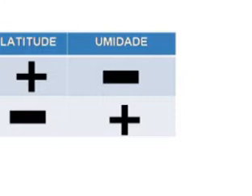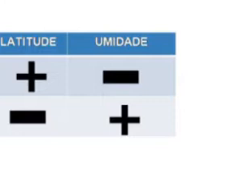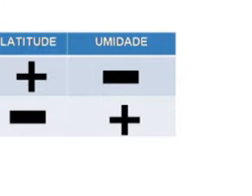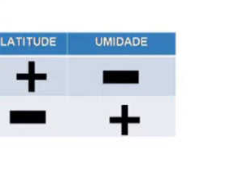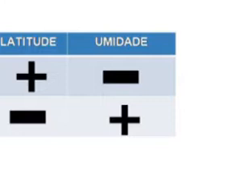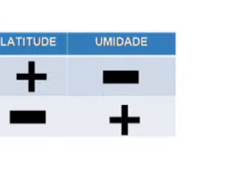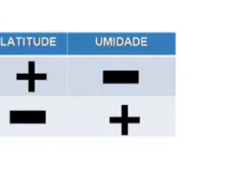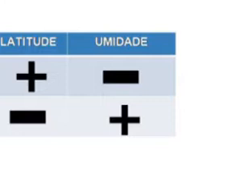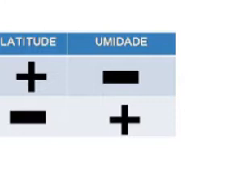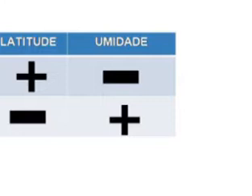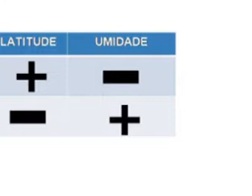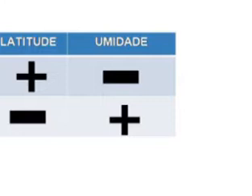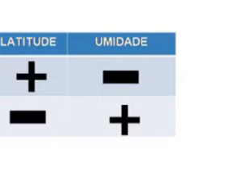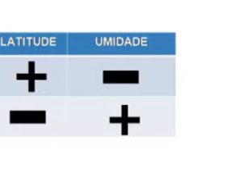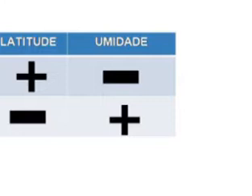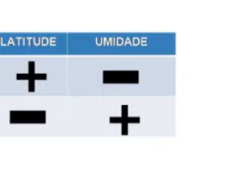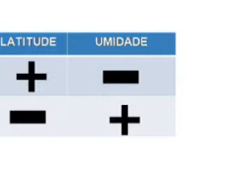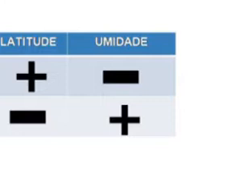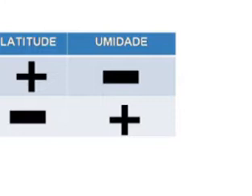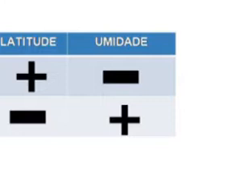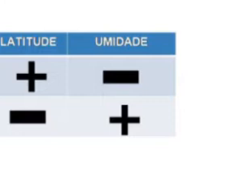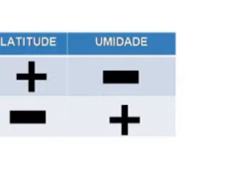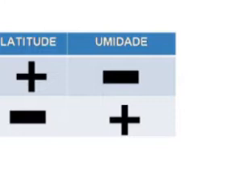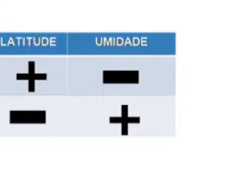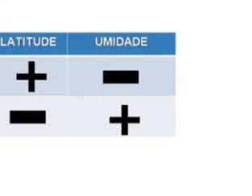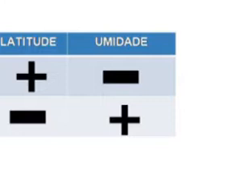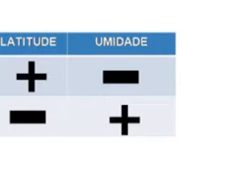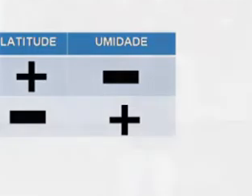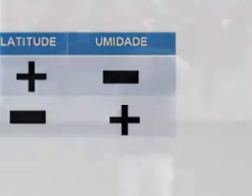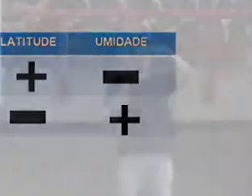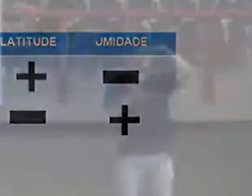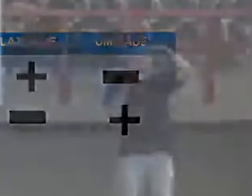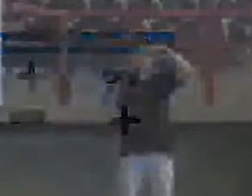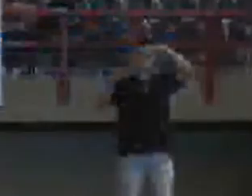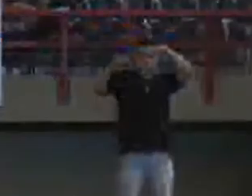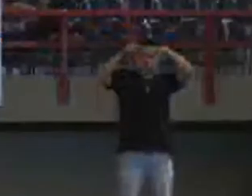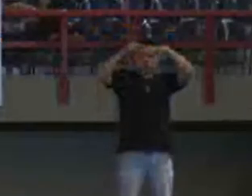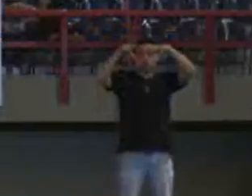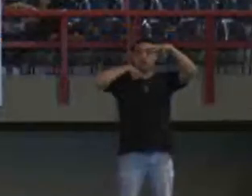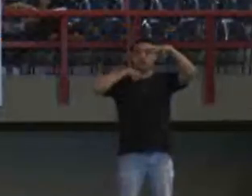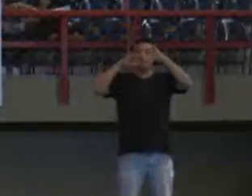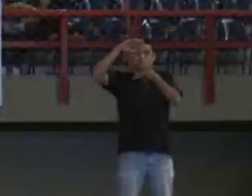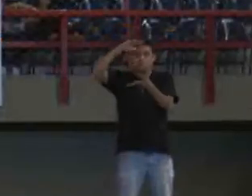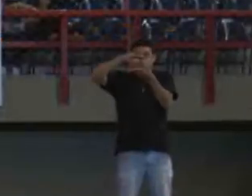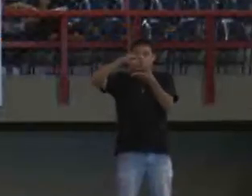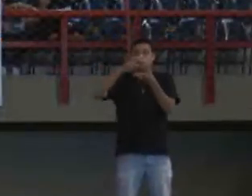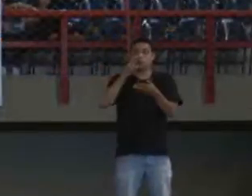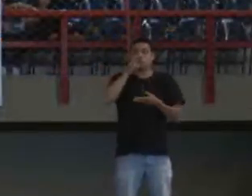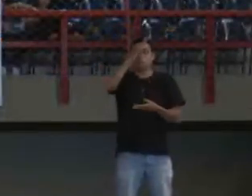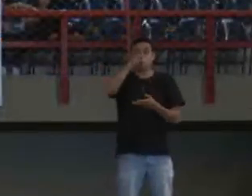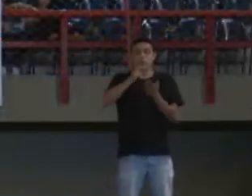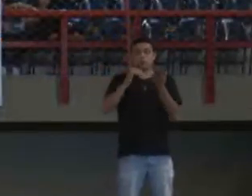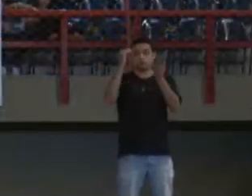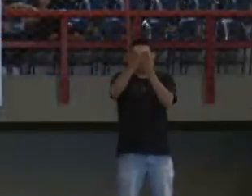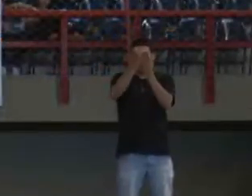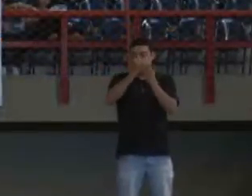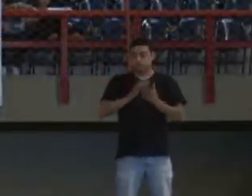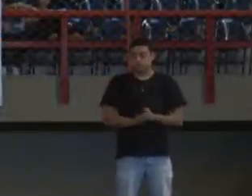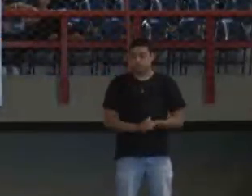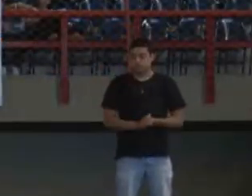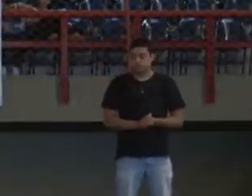da aula. Perfeito. Então, se eu aumento a latitude, aumenta a pressão. Certo?